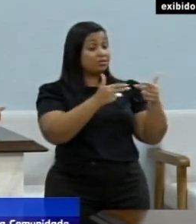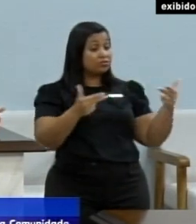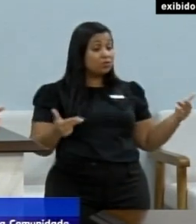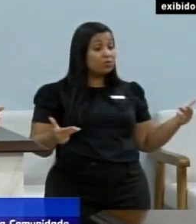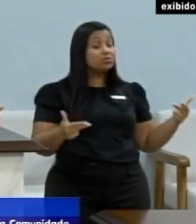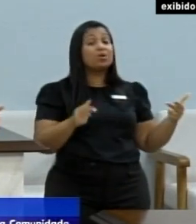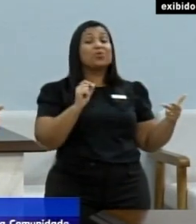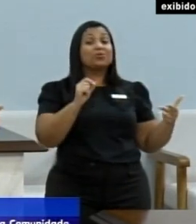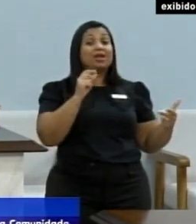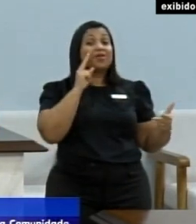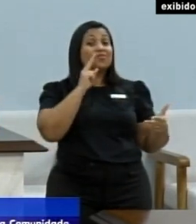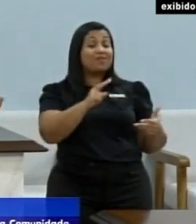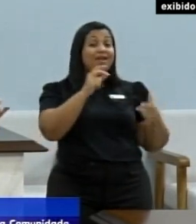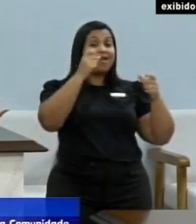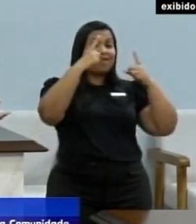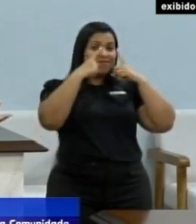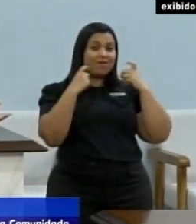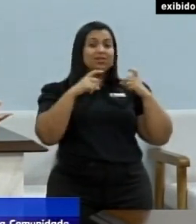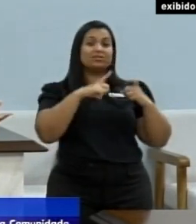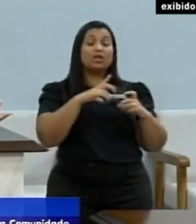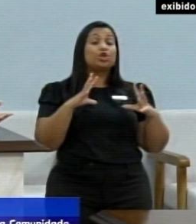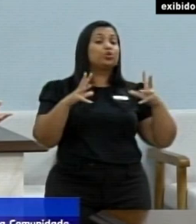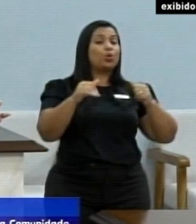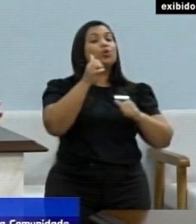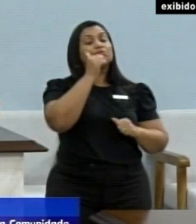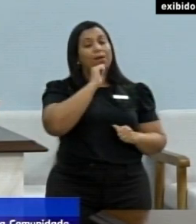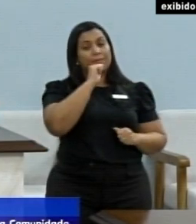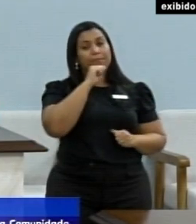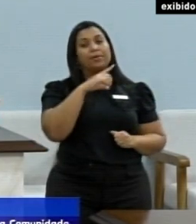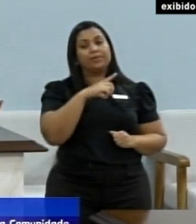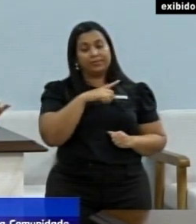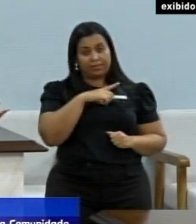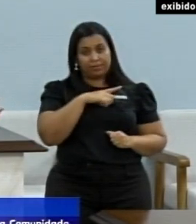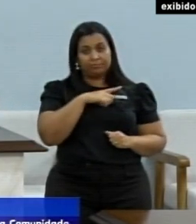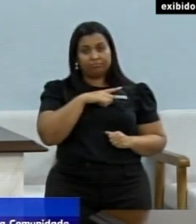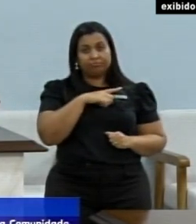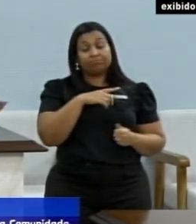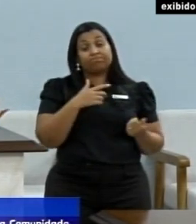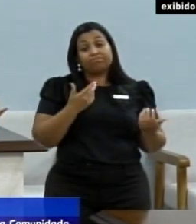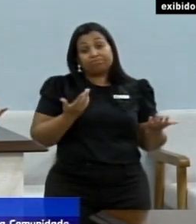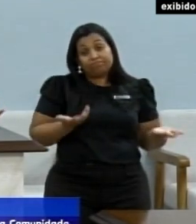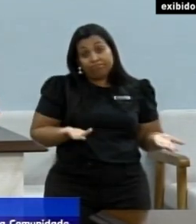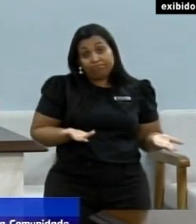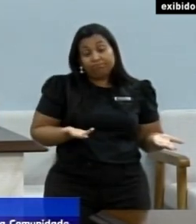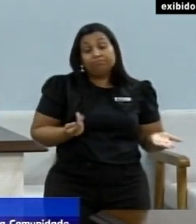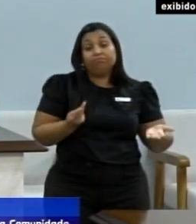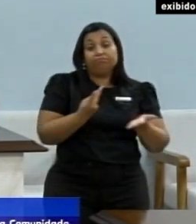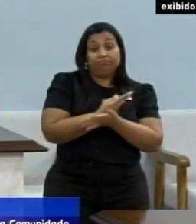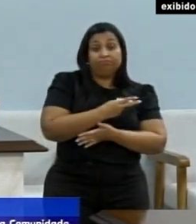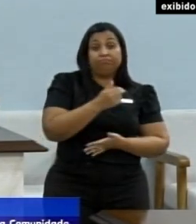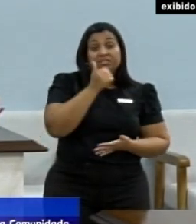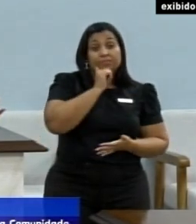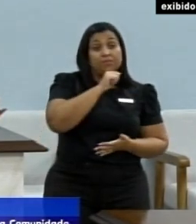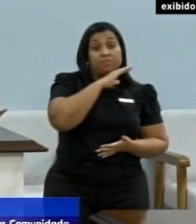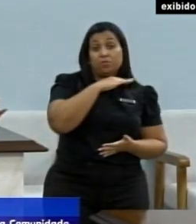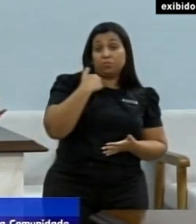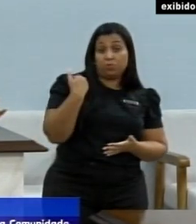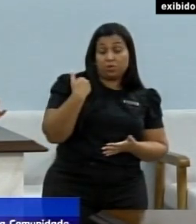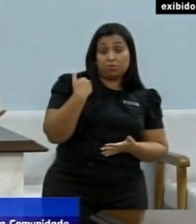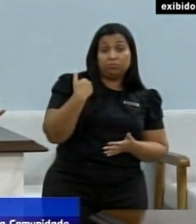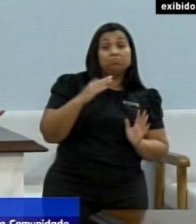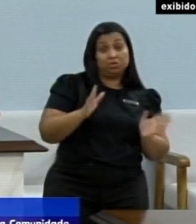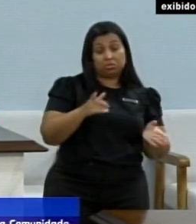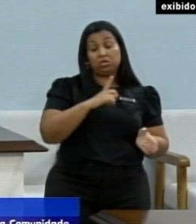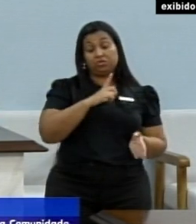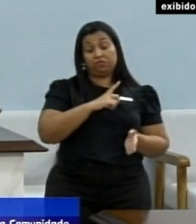olhos da violência. Porque todos aqui têm mãe, né? Quem não tem, quem já perdeu as suas mães, né? Mas já a